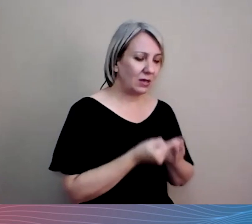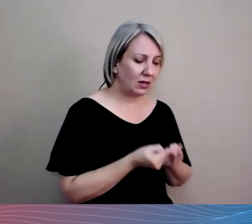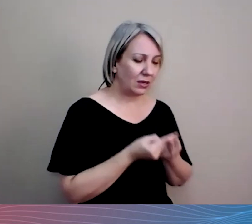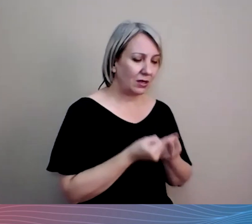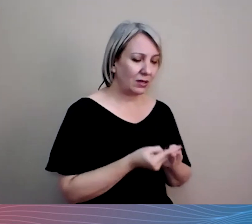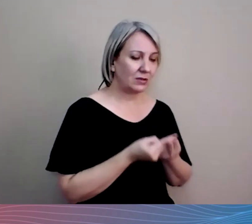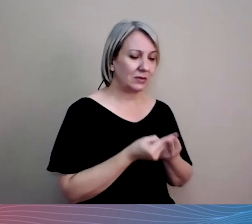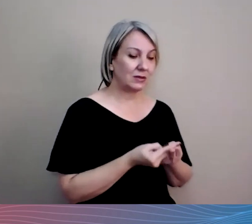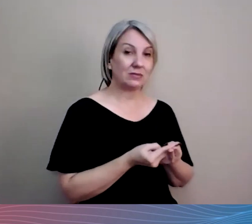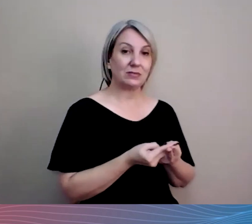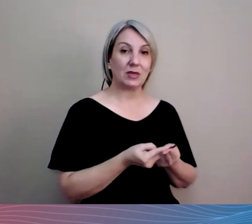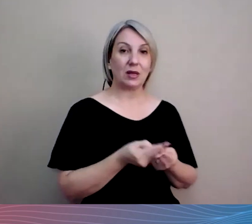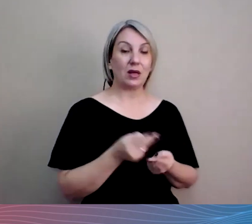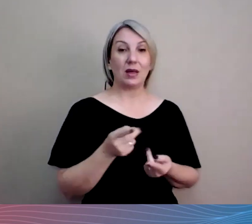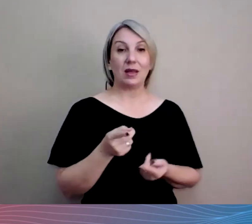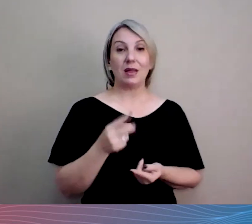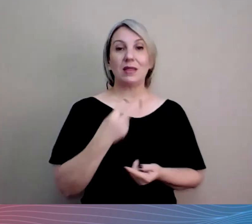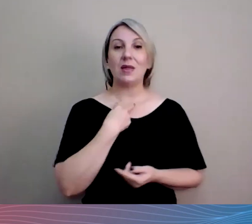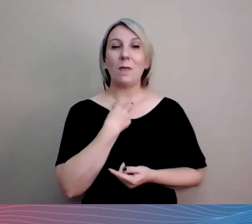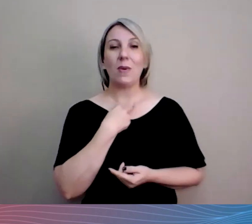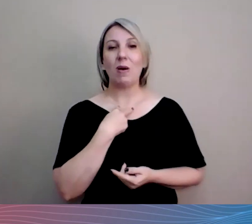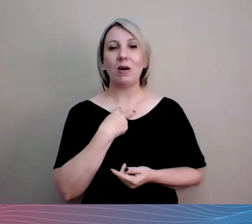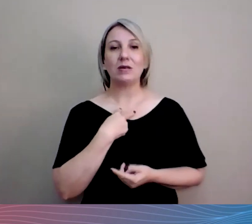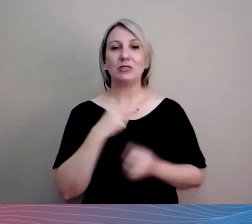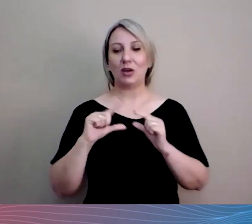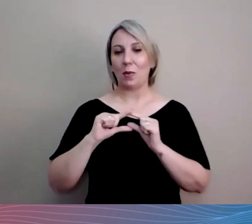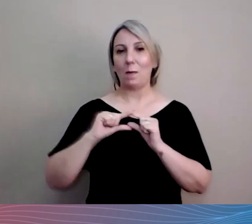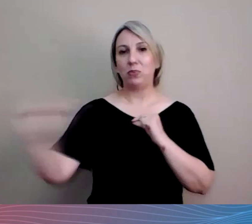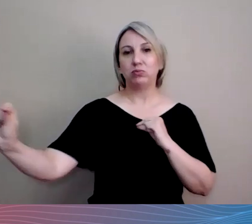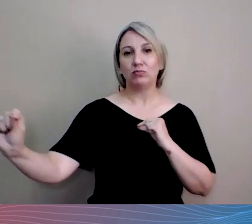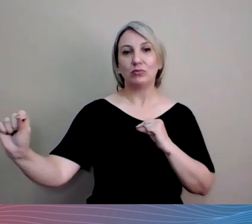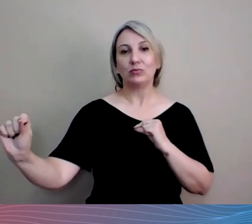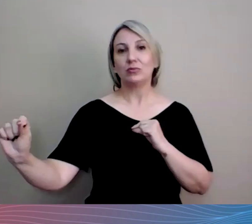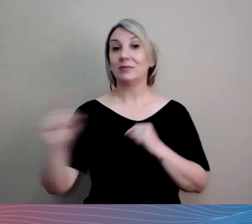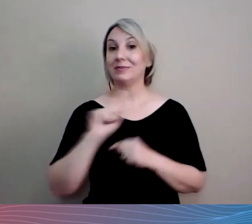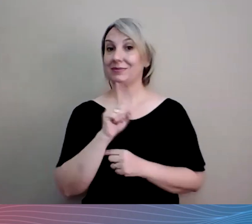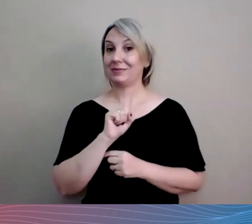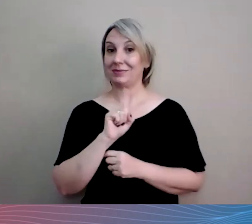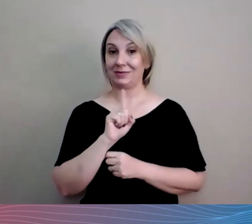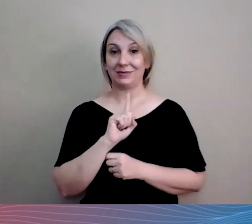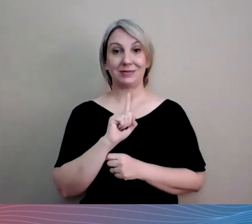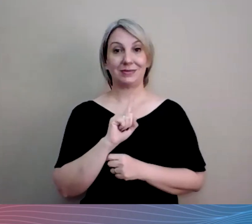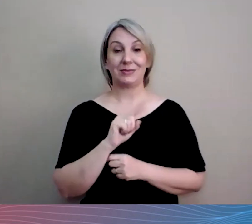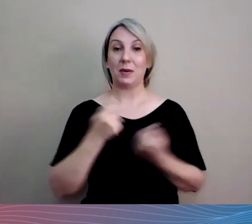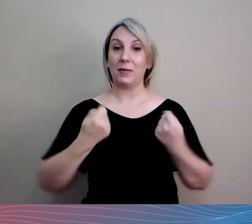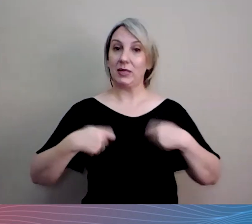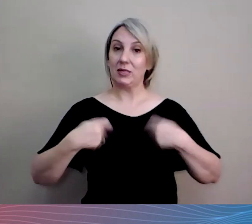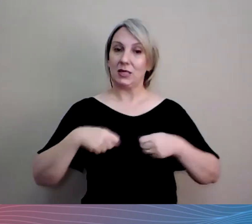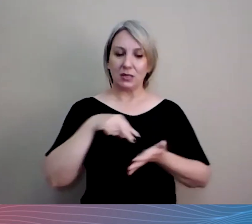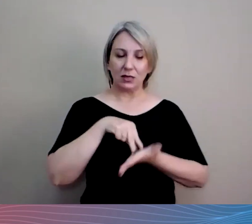fugir, né, da raia. Você precisa ter firmeza, mas com serenidade,